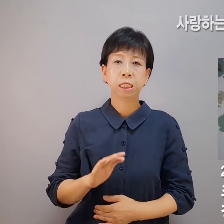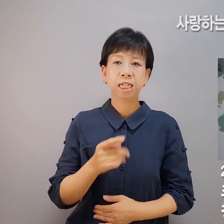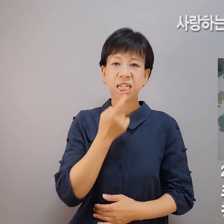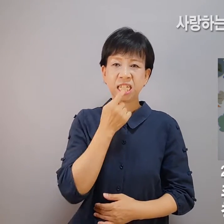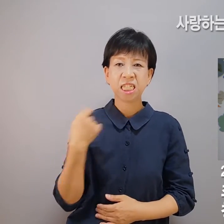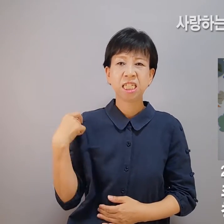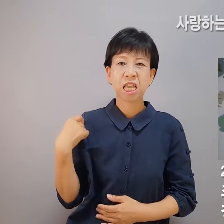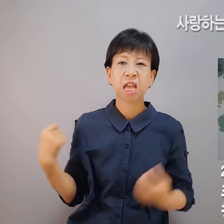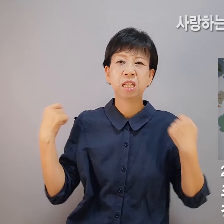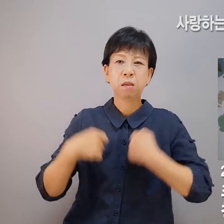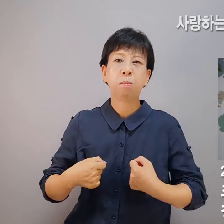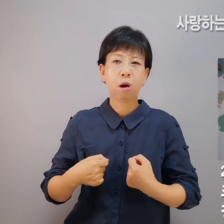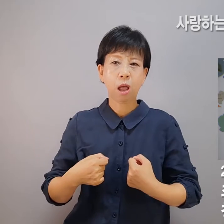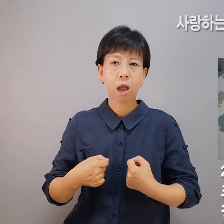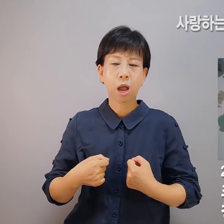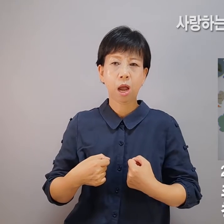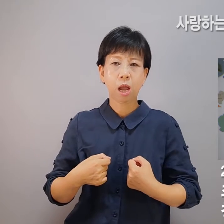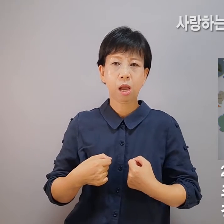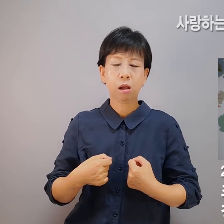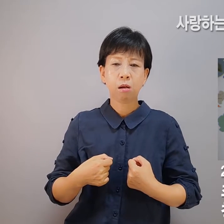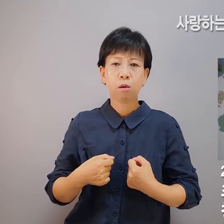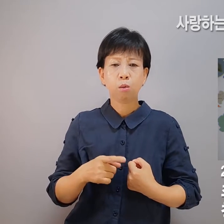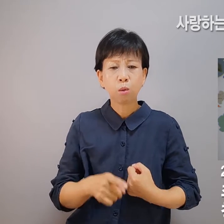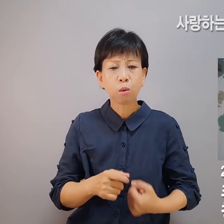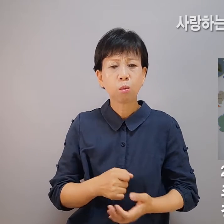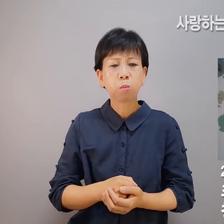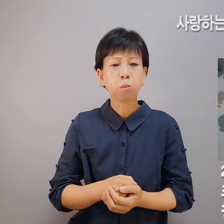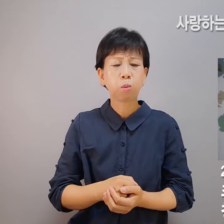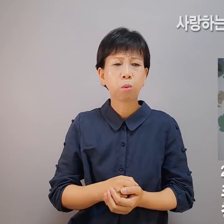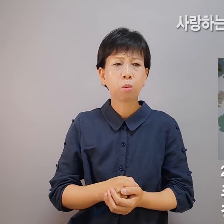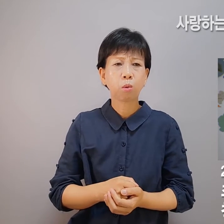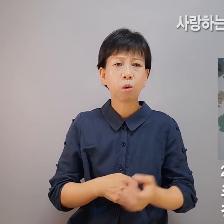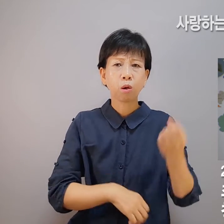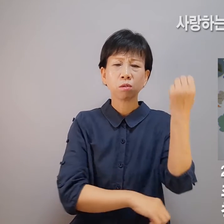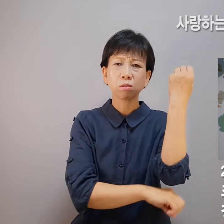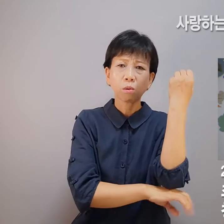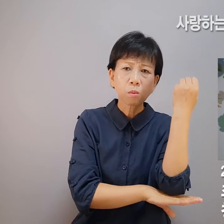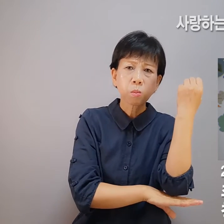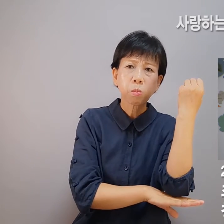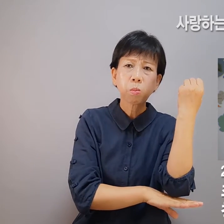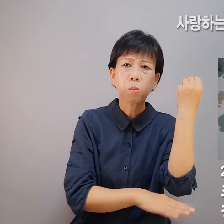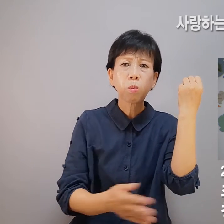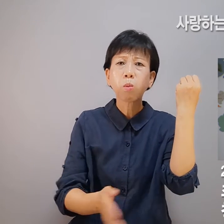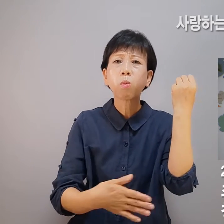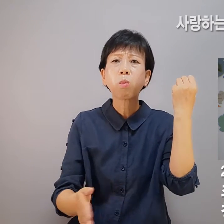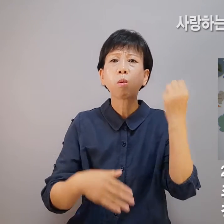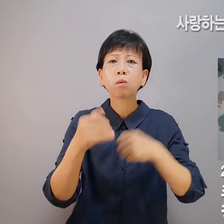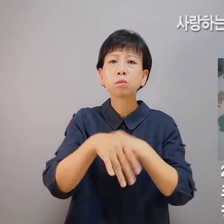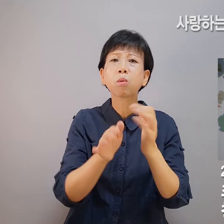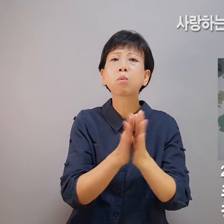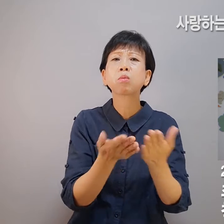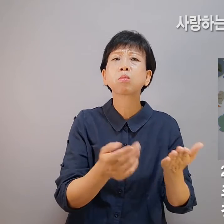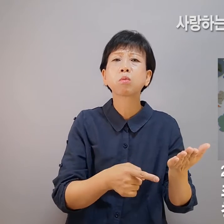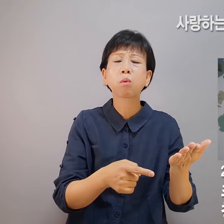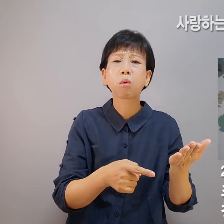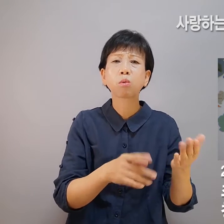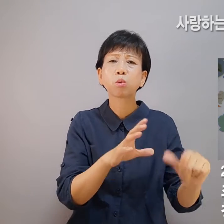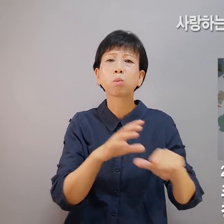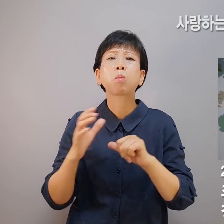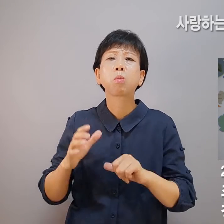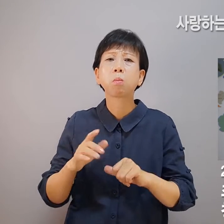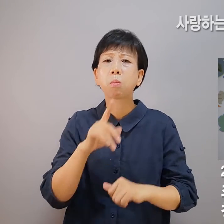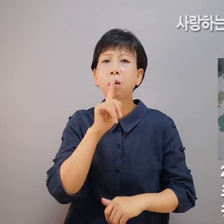입어야죠. 이러면 근거 없는 성경 구절까지 운운하면서 그 찬양대는 색깔을 바꾸지를 못하는 거예요.